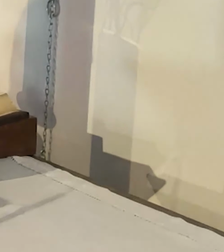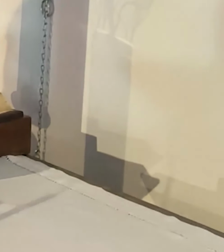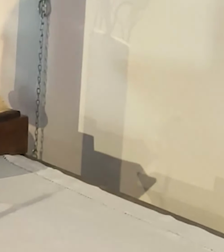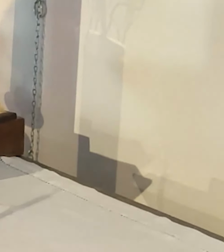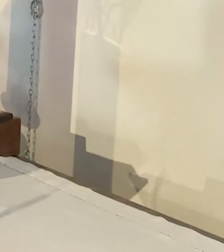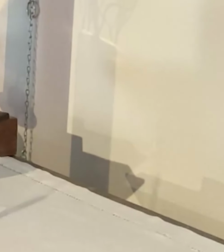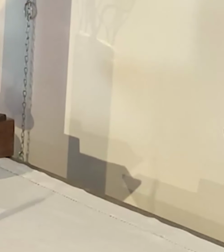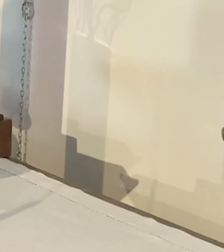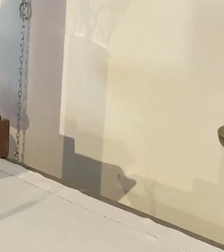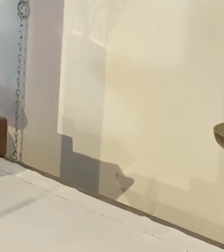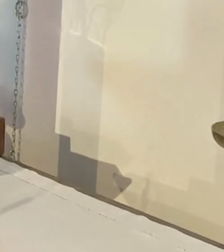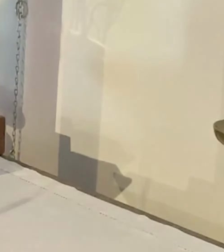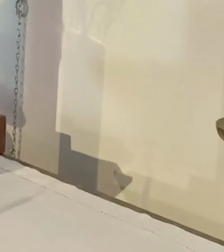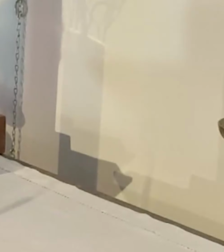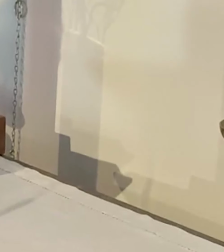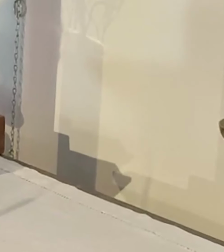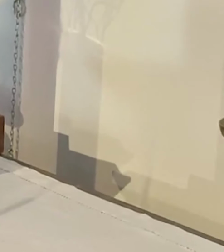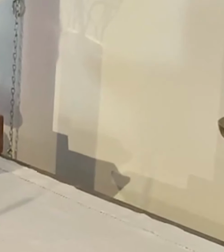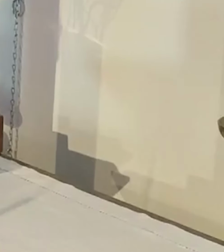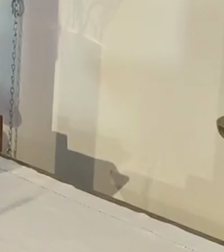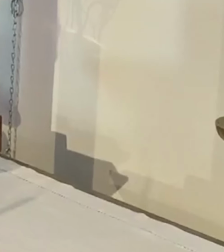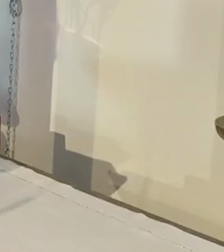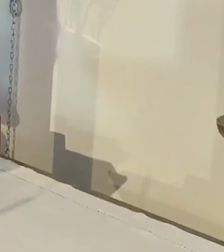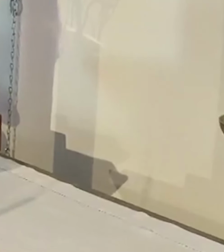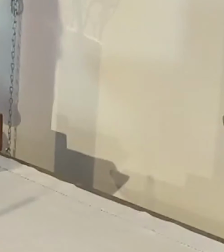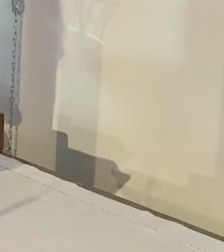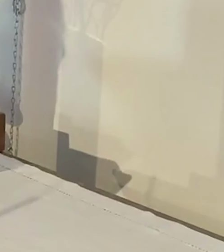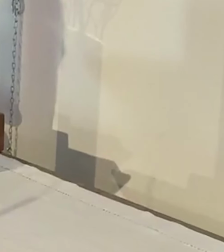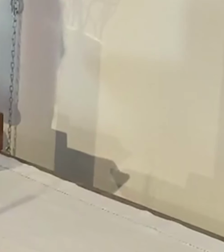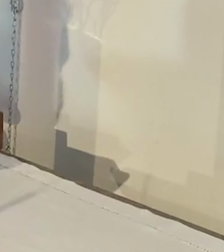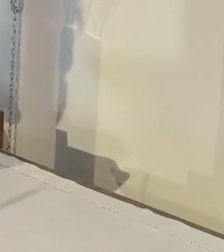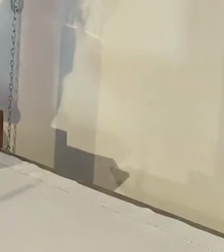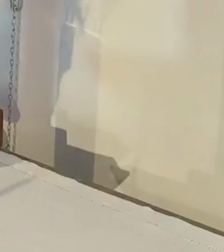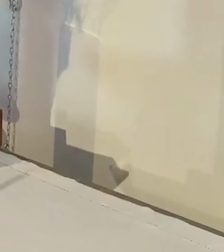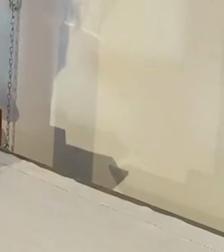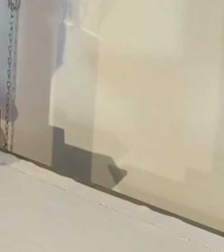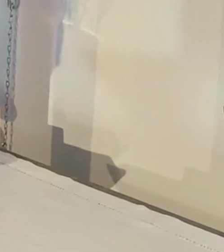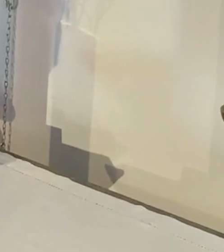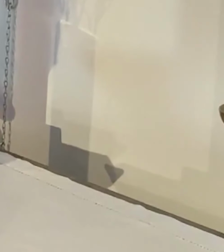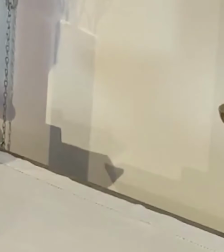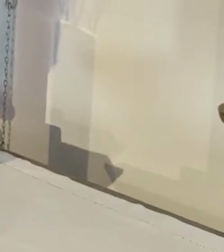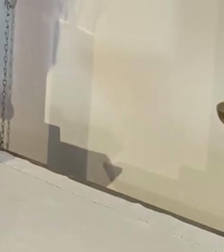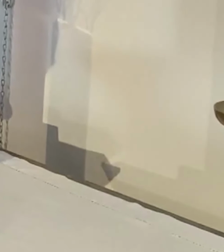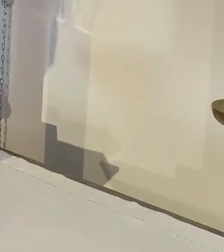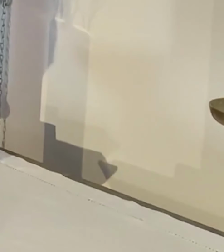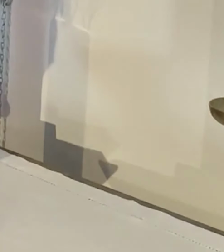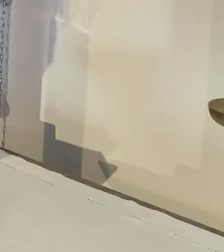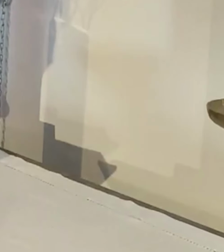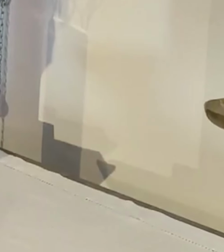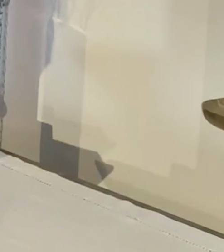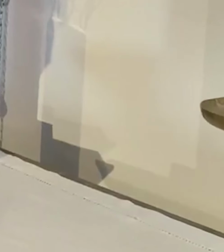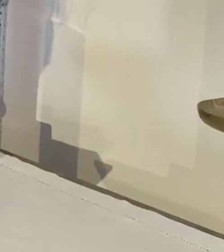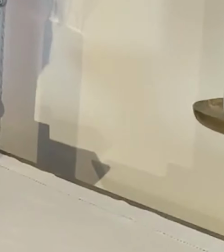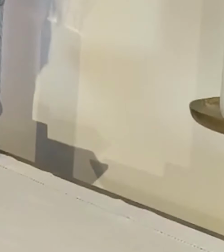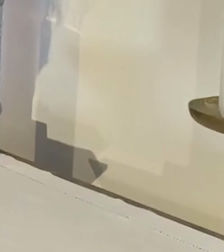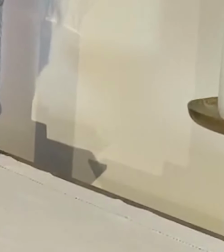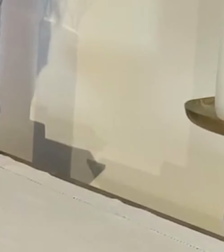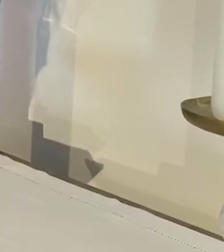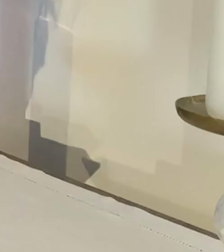Jesus Christus spricht: Seid gewiss, ich bin bei euch alle Tage bis zum Ende der Welt.